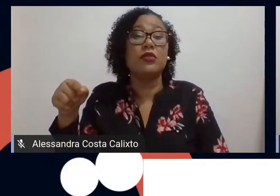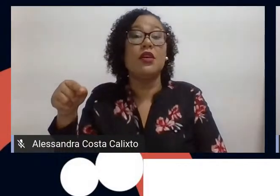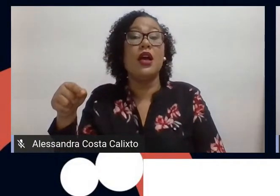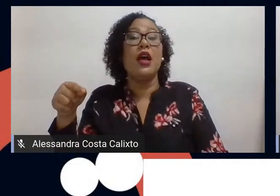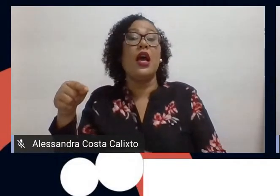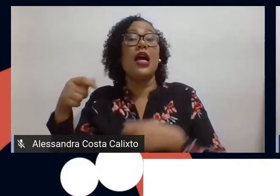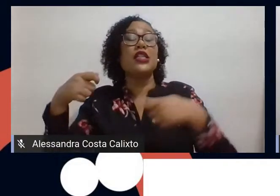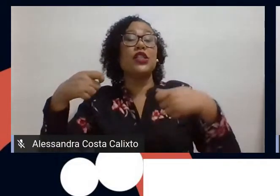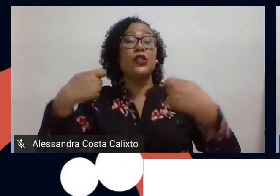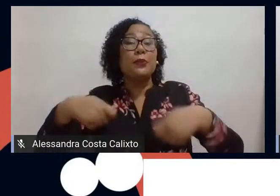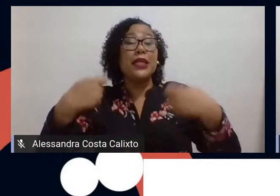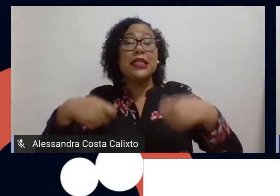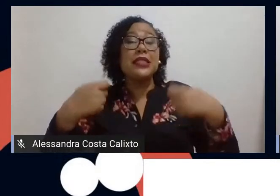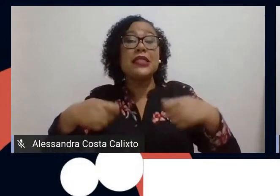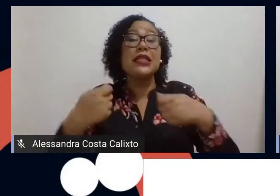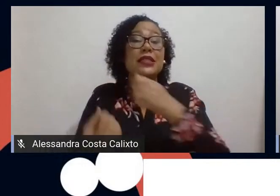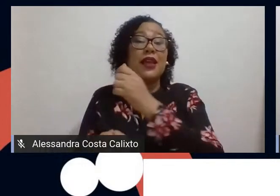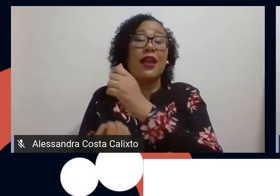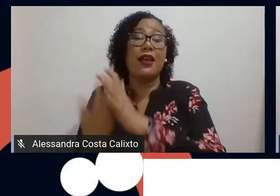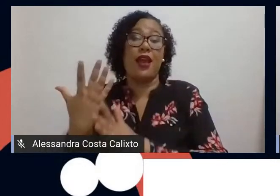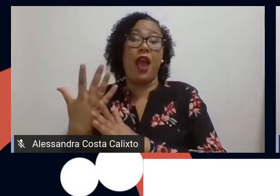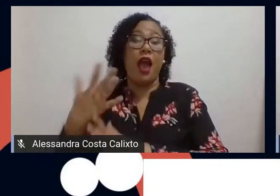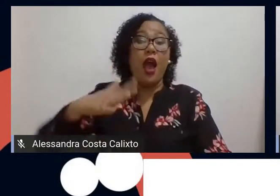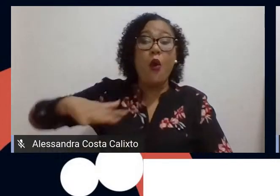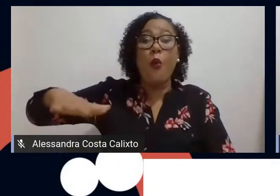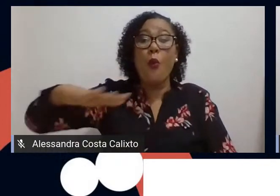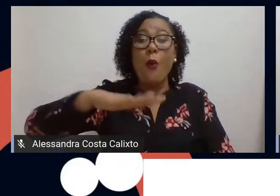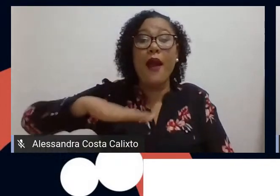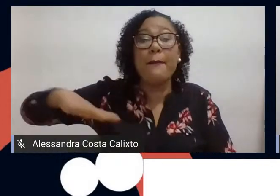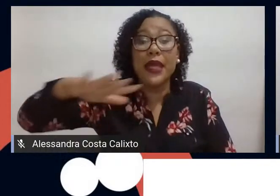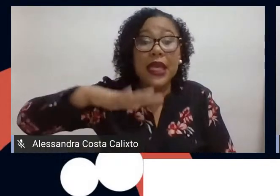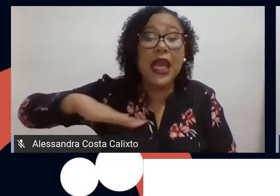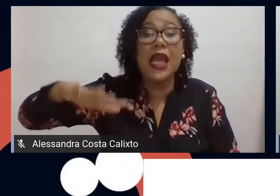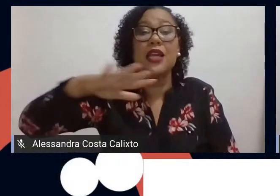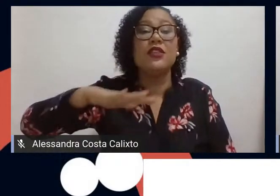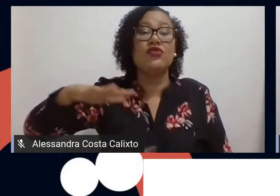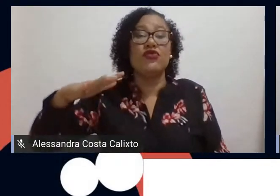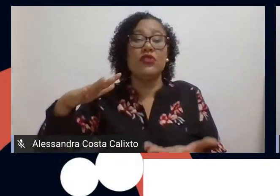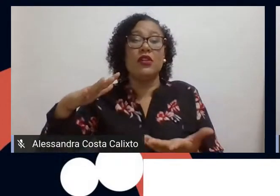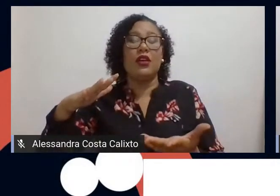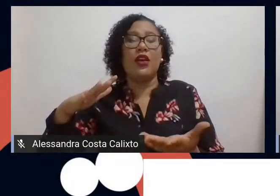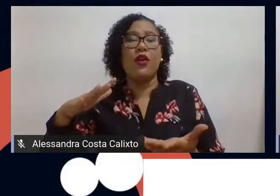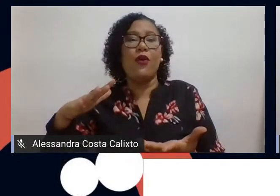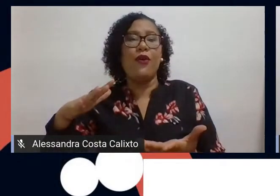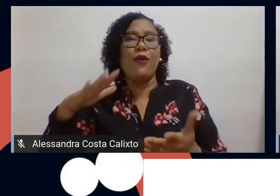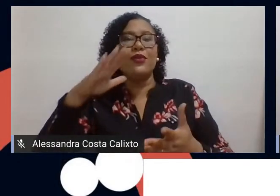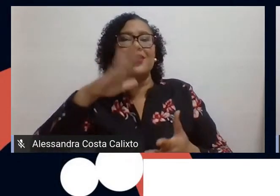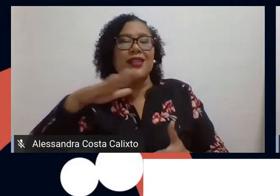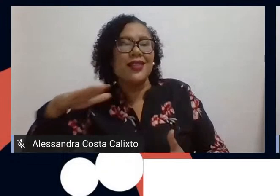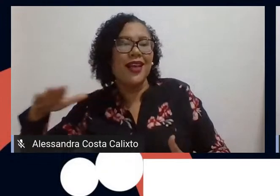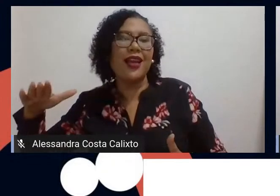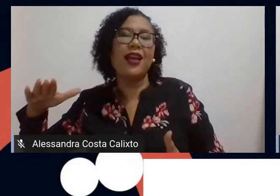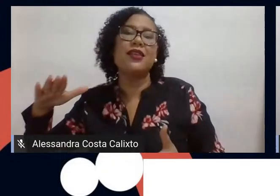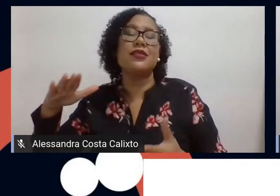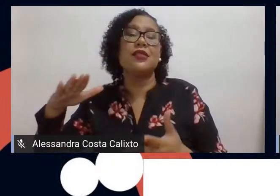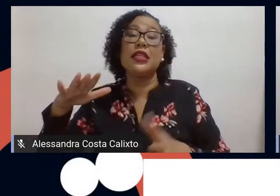Então, o que nós que nós pensamos é que há uma necessidade de se criar nesse ambiente